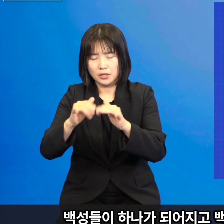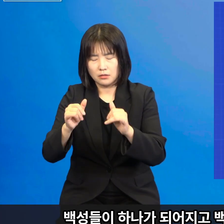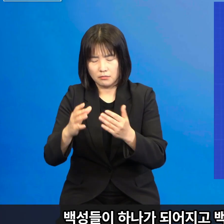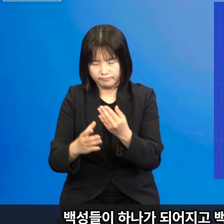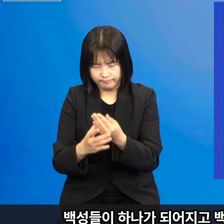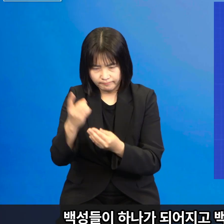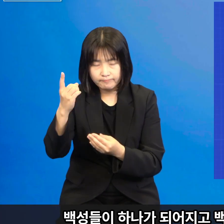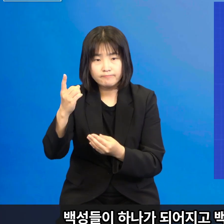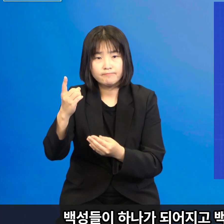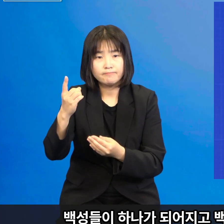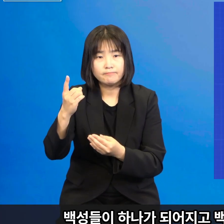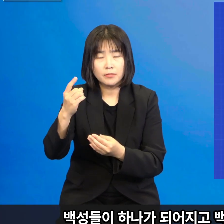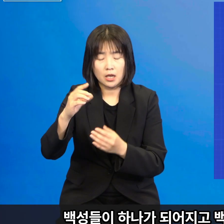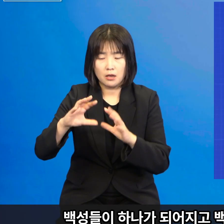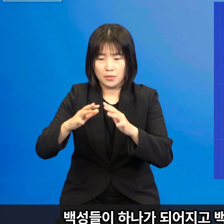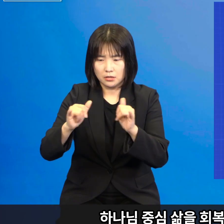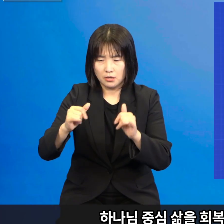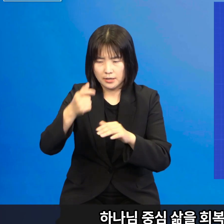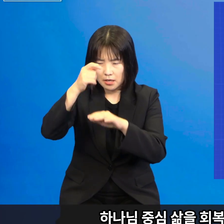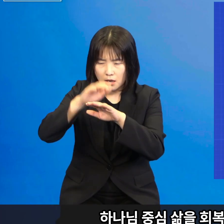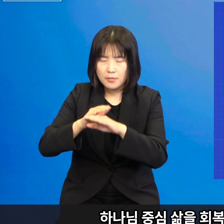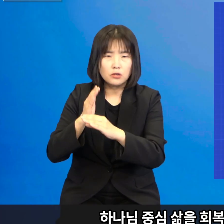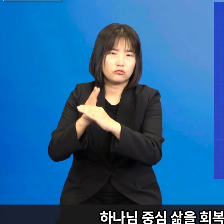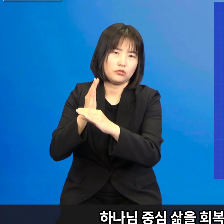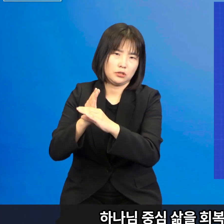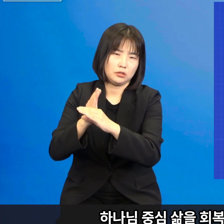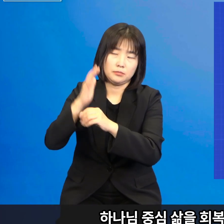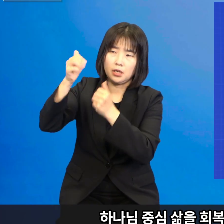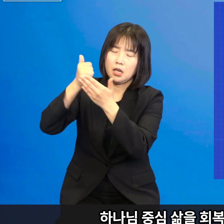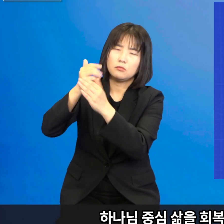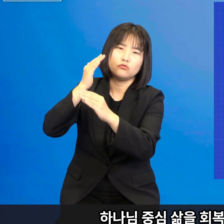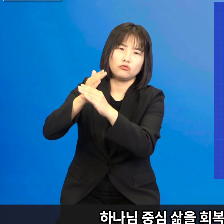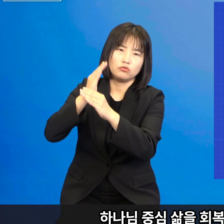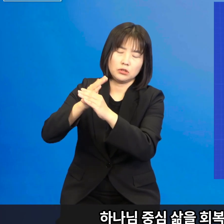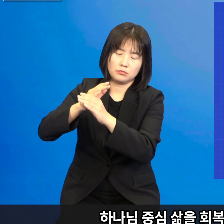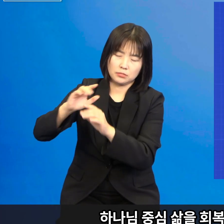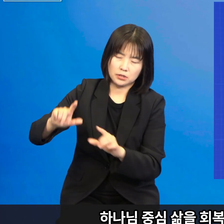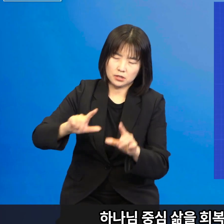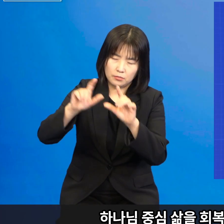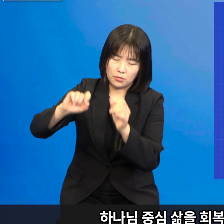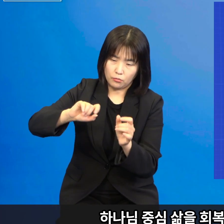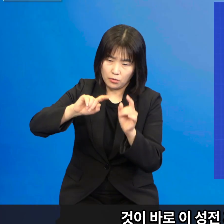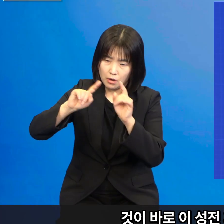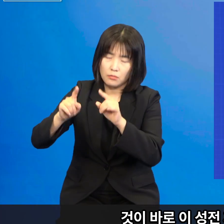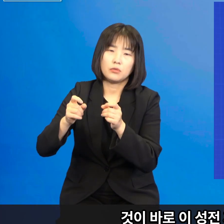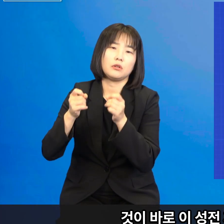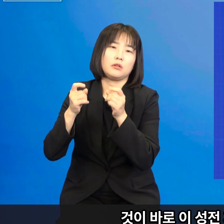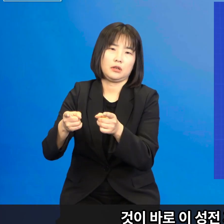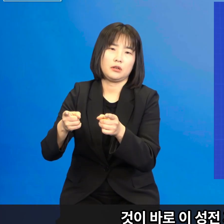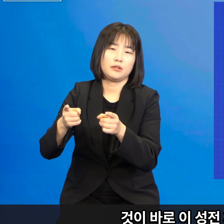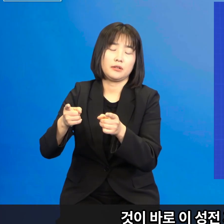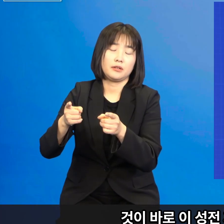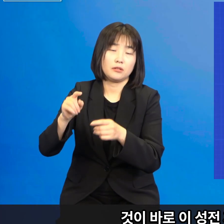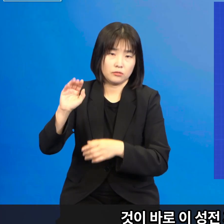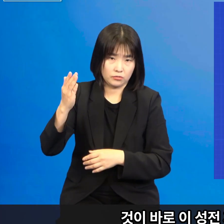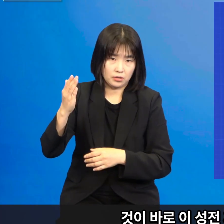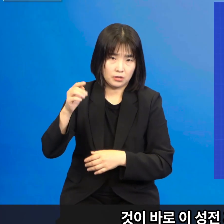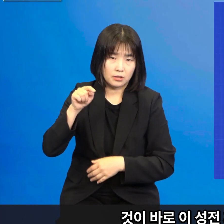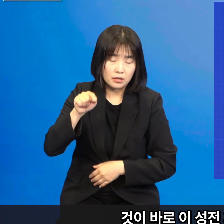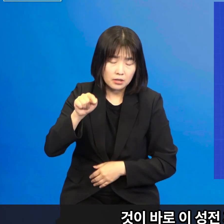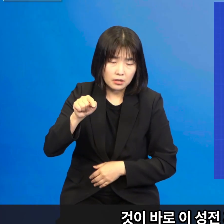백성들이 다시 예배를 중심으로 하나님 중심 삶을 회복할 수 있는 계기가 된 것이 바로 이